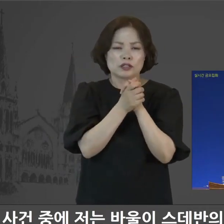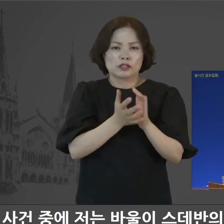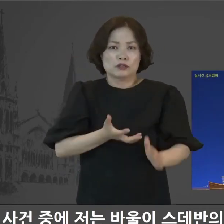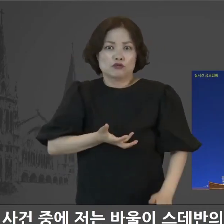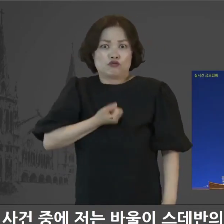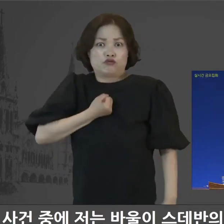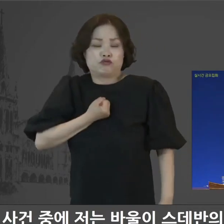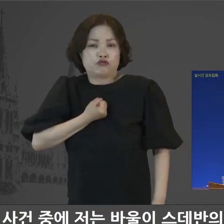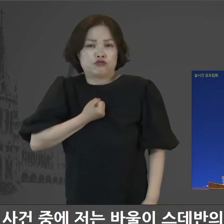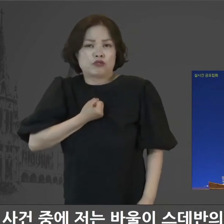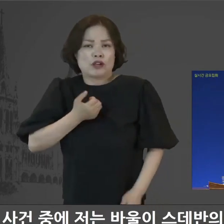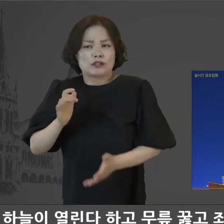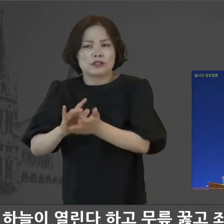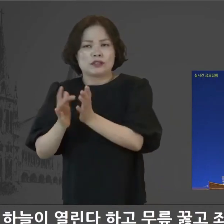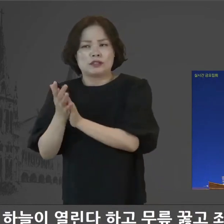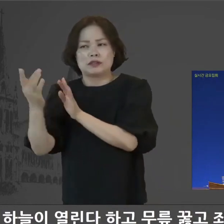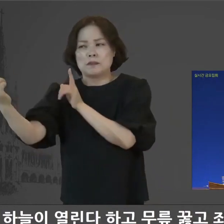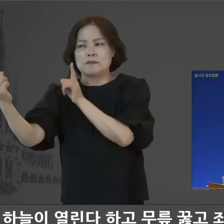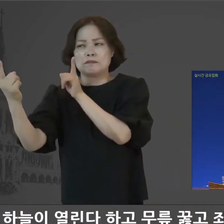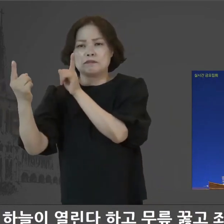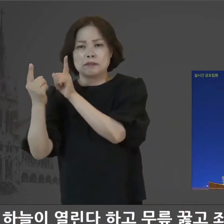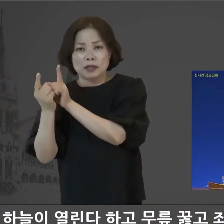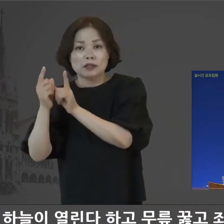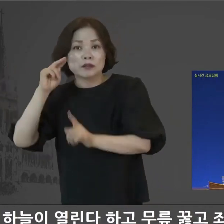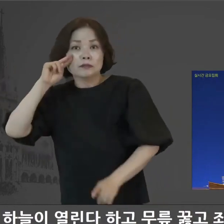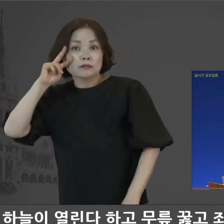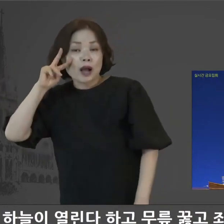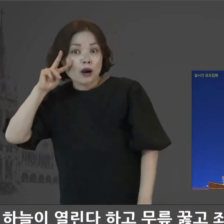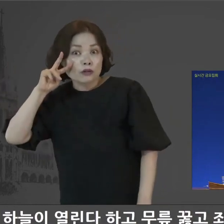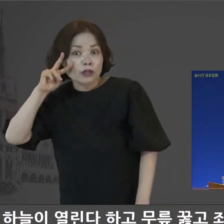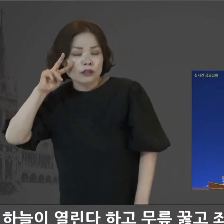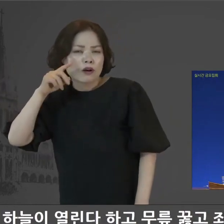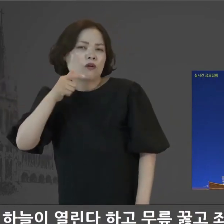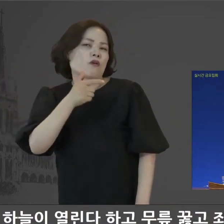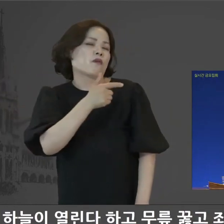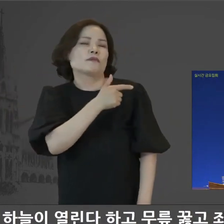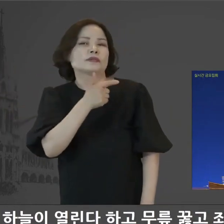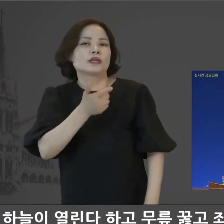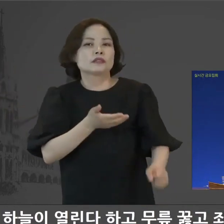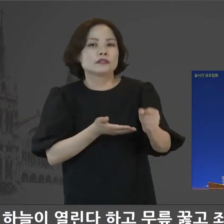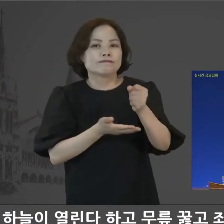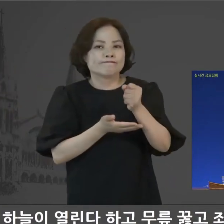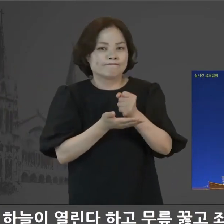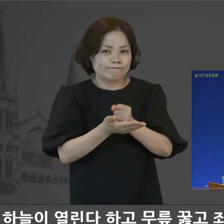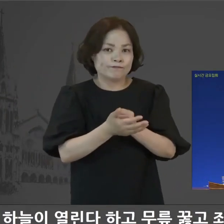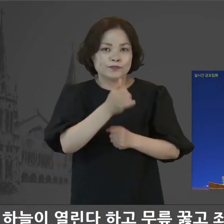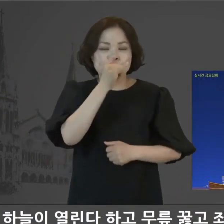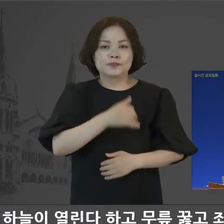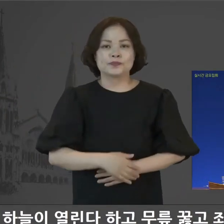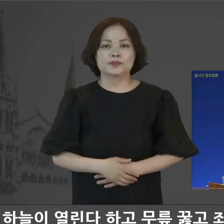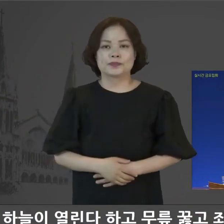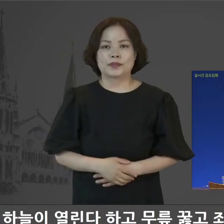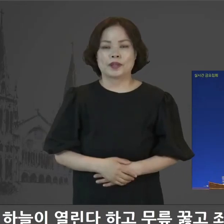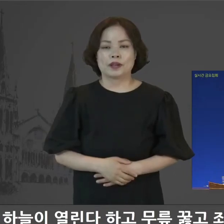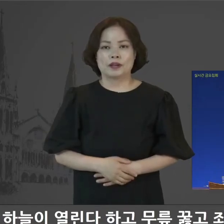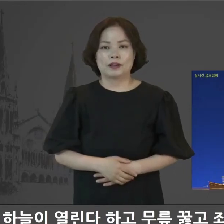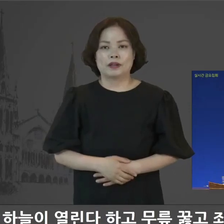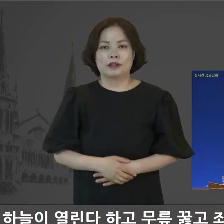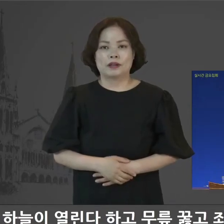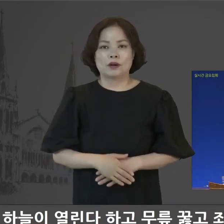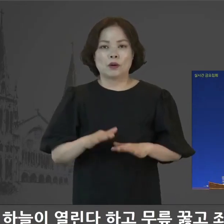충격이 예수님을 만났던 바울에게 엄청난 영향을 줬다고 믿습니다.